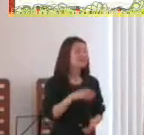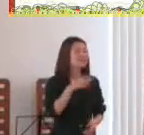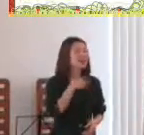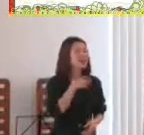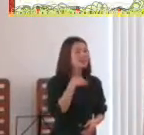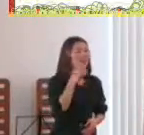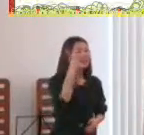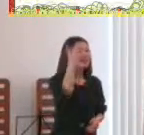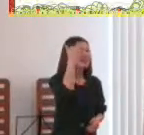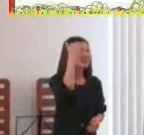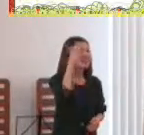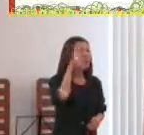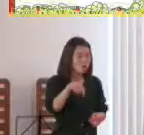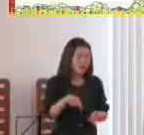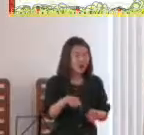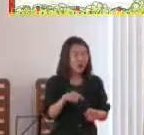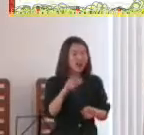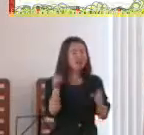が、